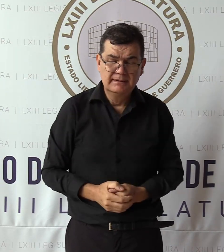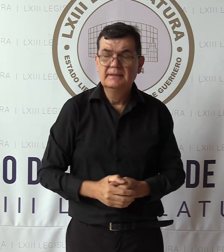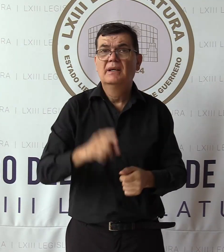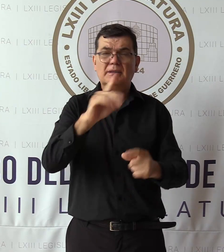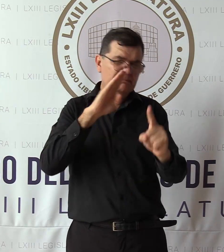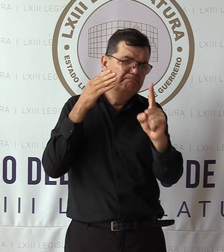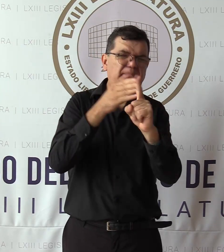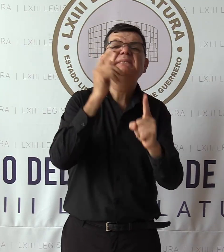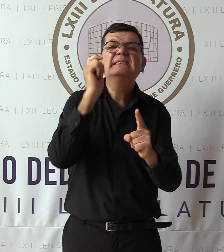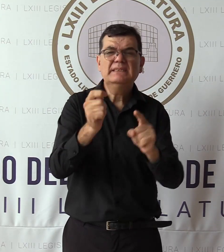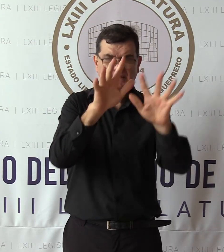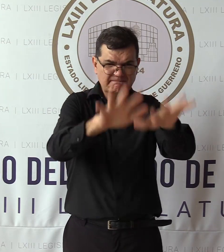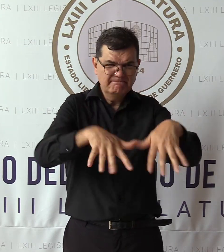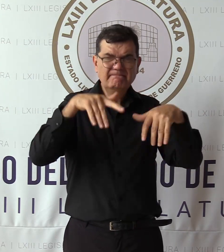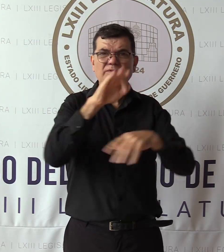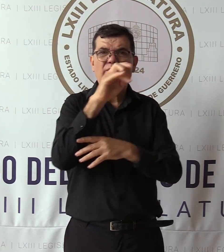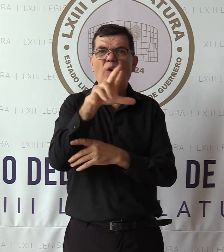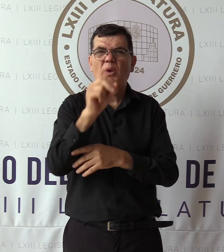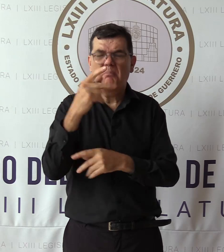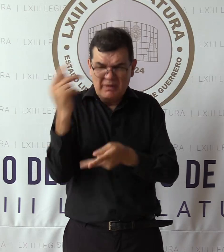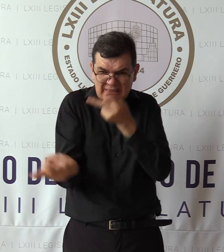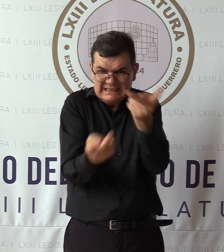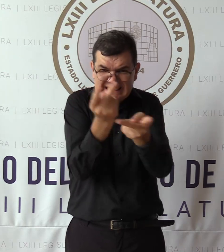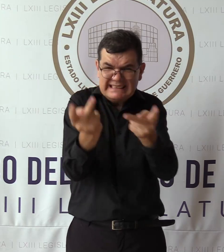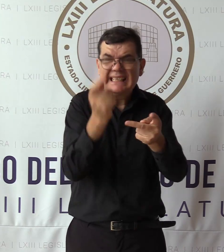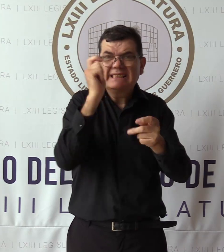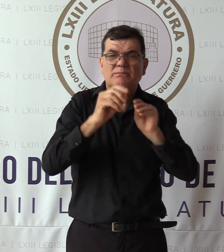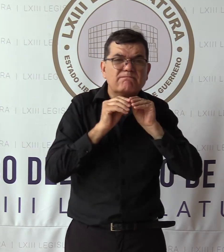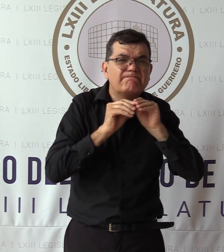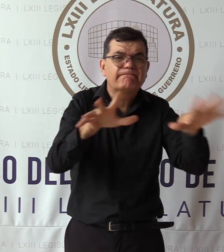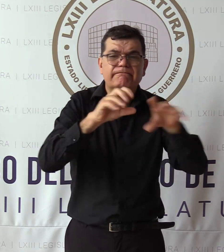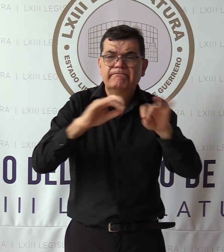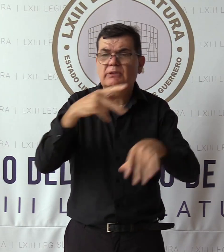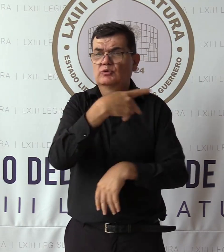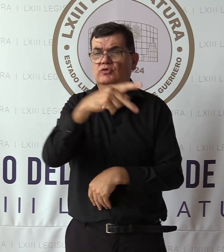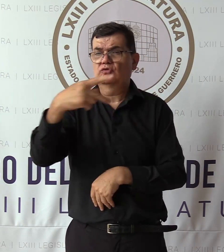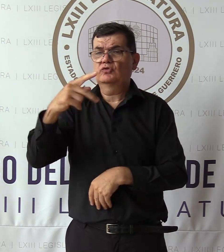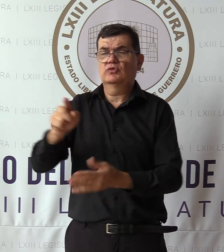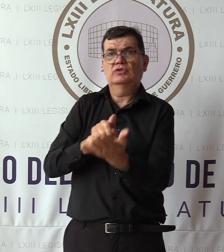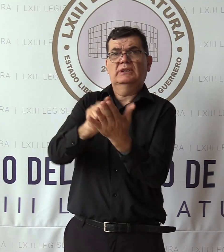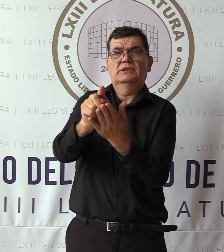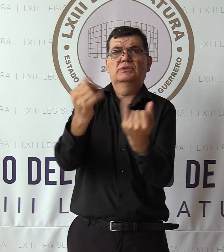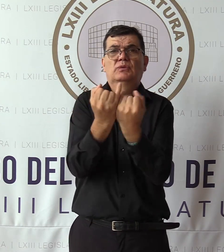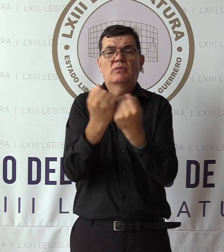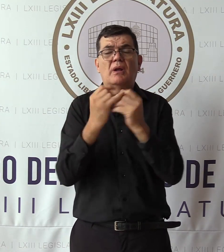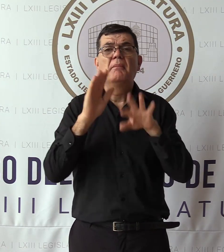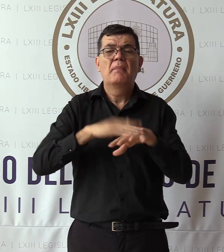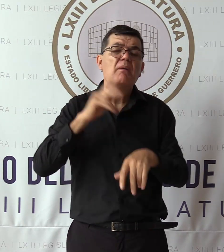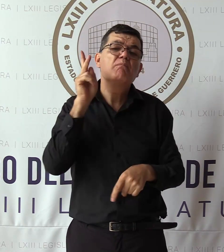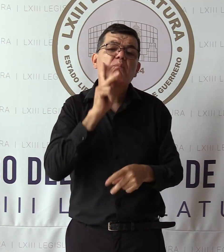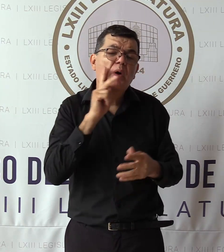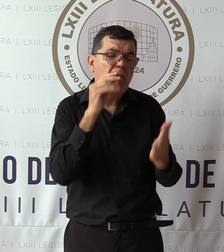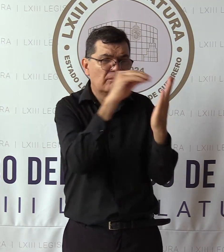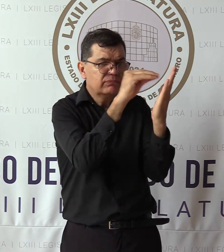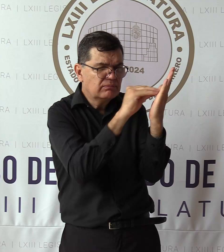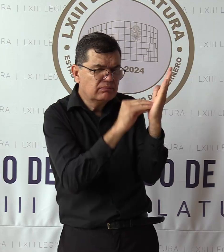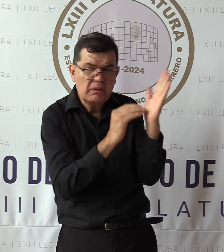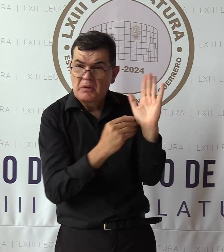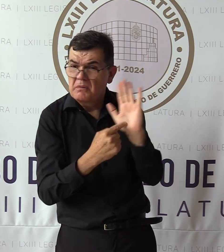de los foros del derecho a la consulta fue difundir el derecho a la consulta, así como poner a prueba la metodología de trabajo